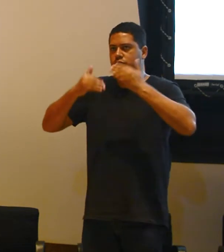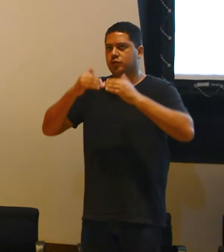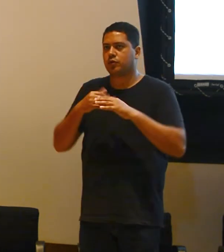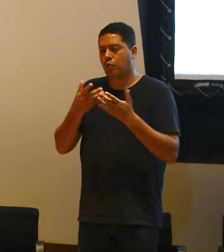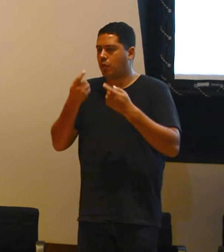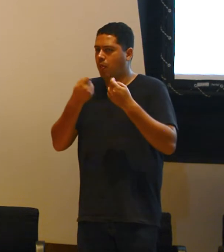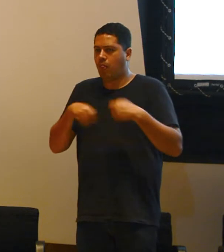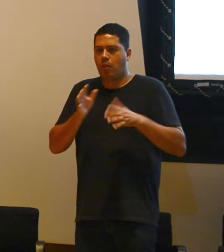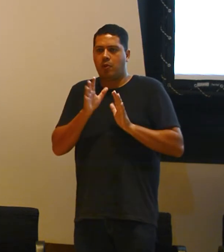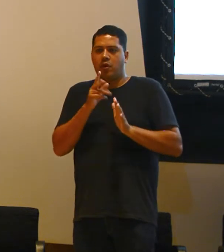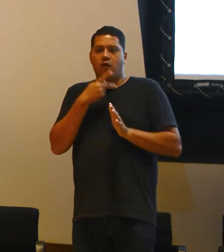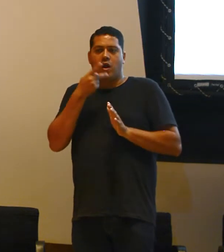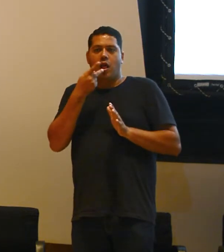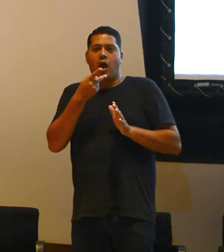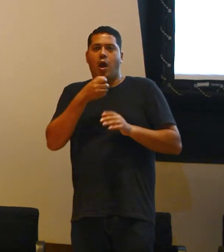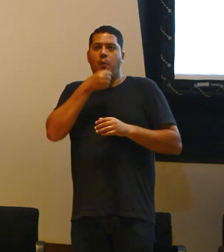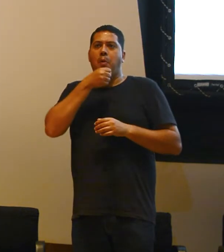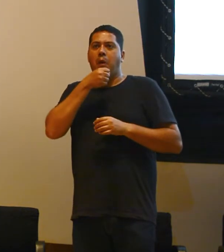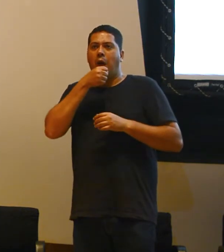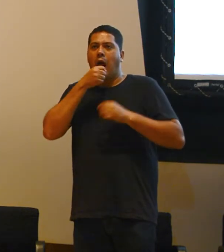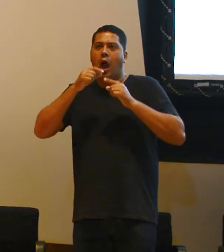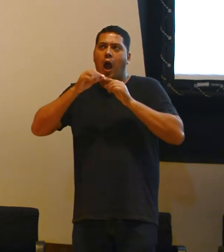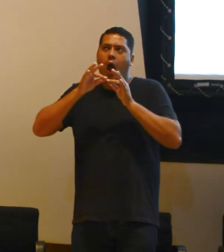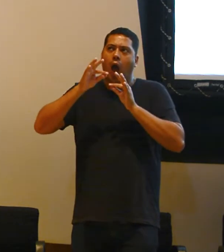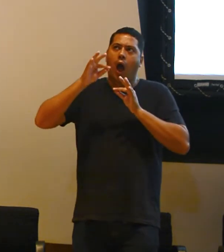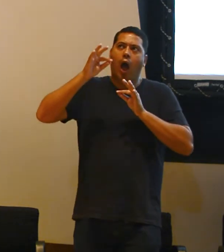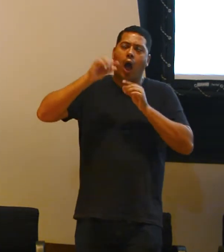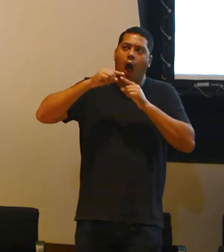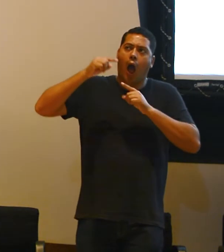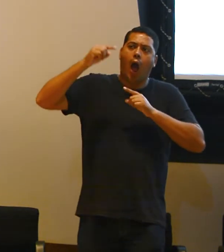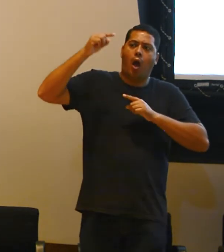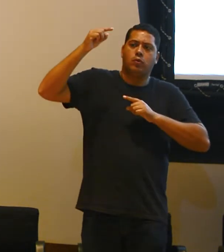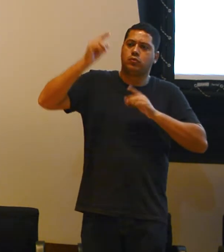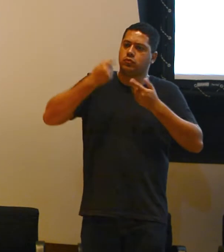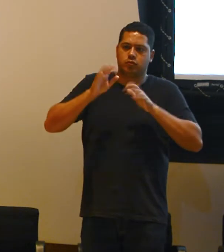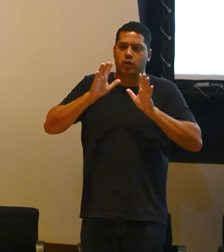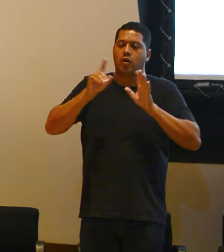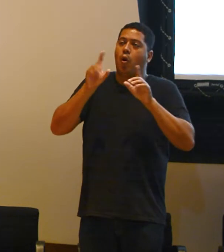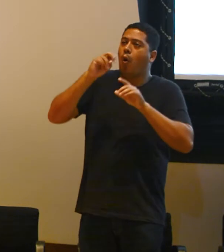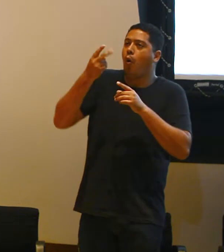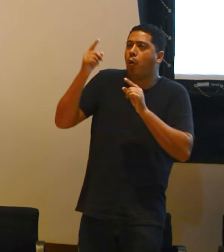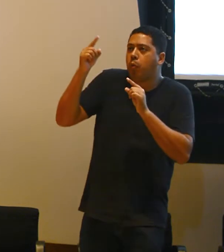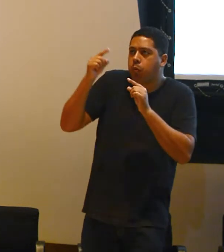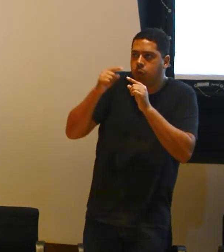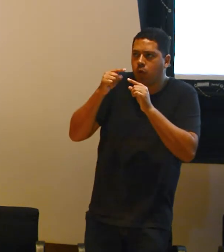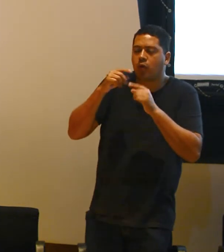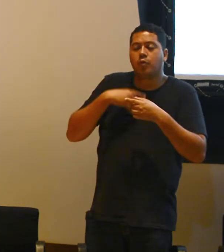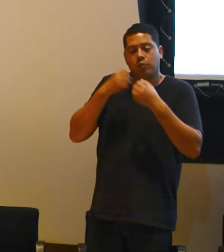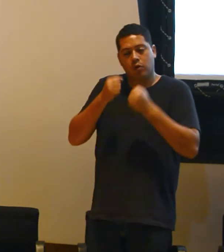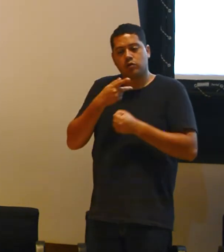preciso falar num volume nem muito elevado, nem um volume muito baixo. Eu preciso falar com uma voz, um nível, uma